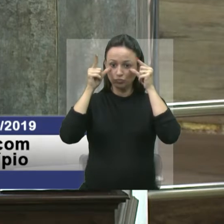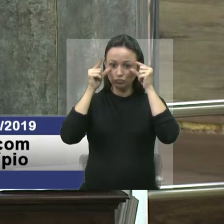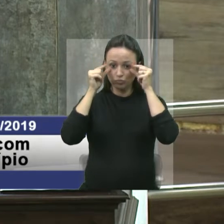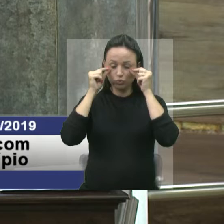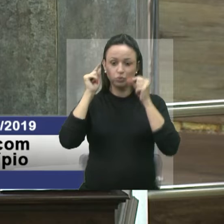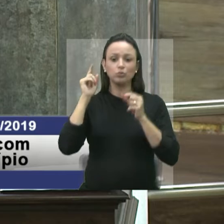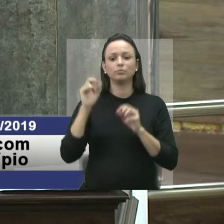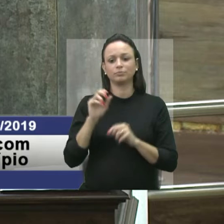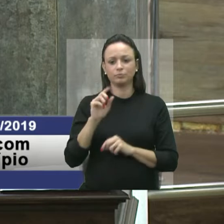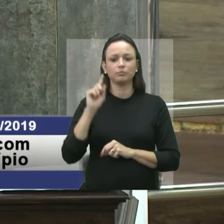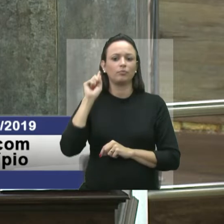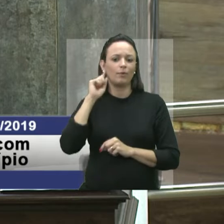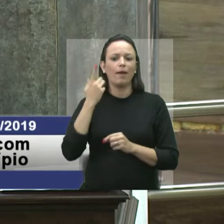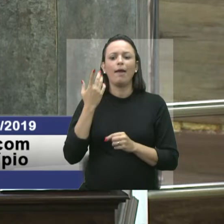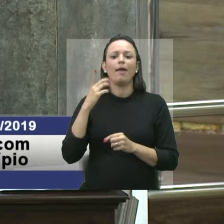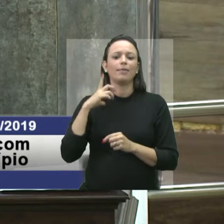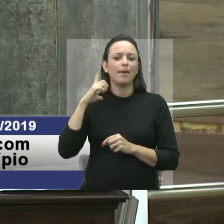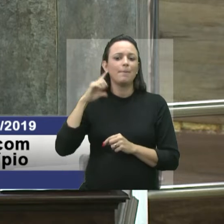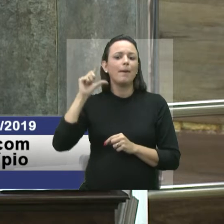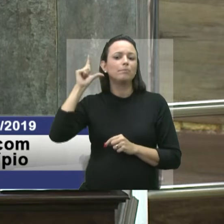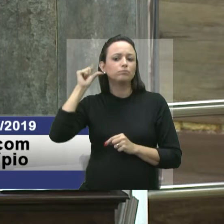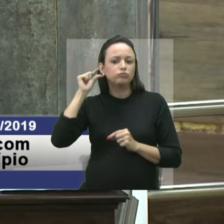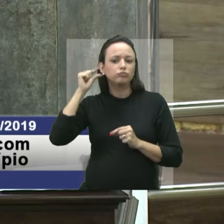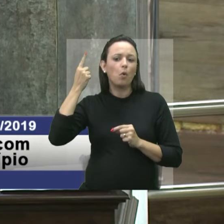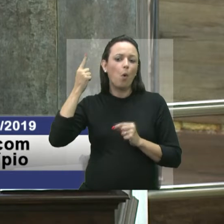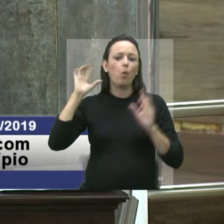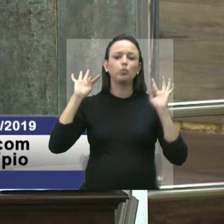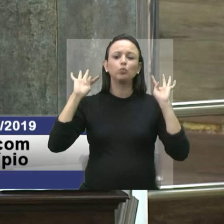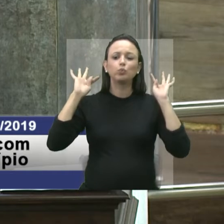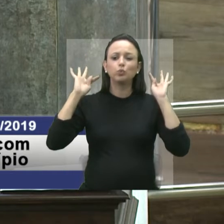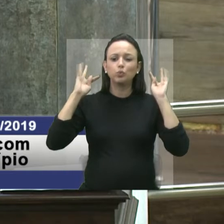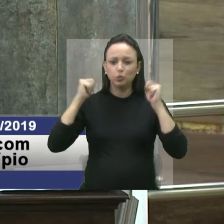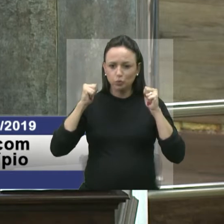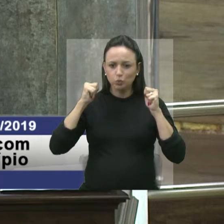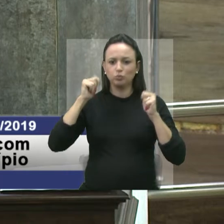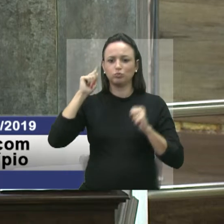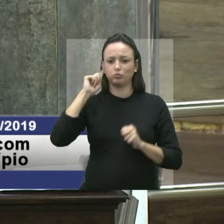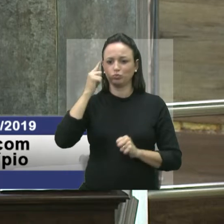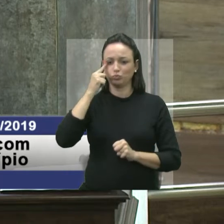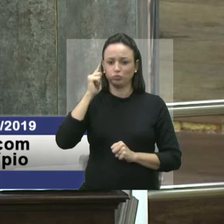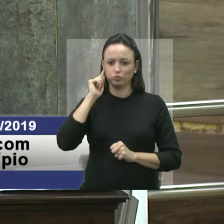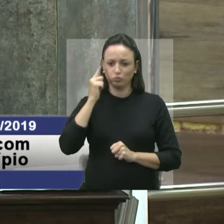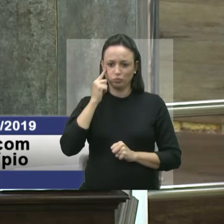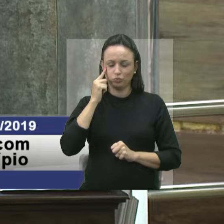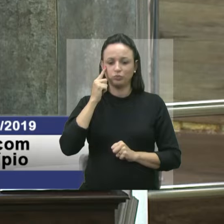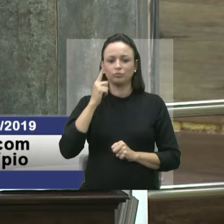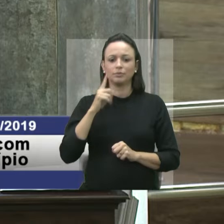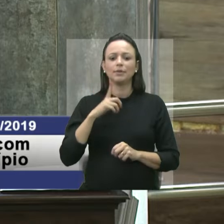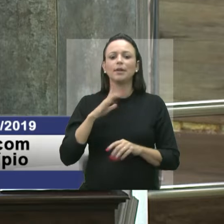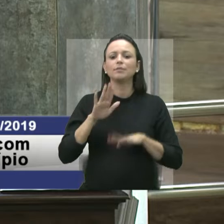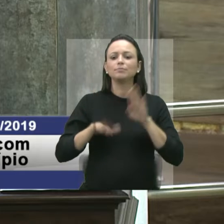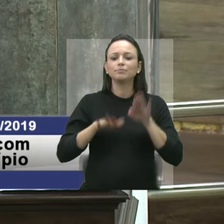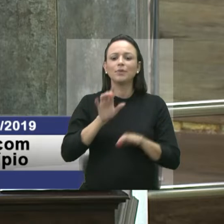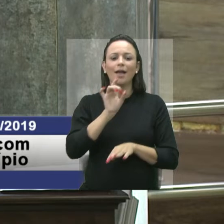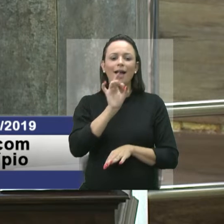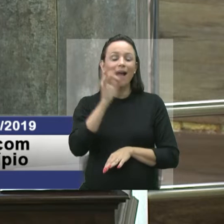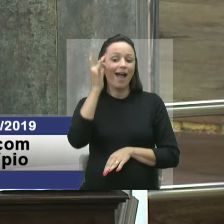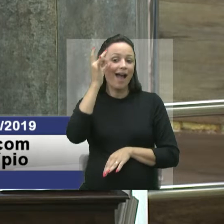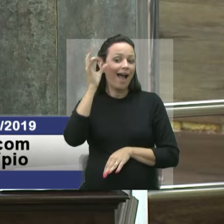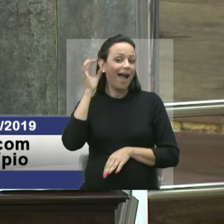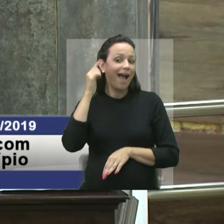sendo parcial ou total. Dependendo do nível de comprometimento dos sentidos